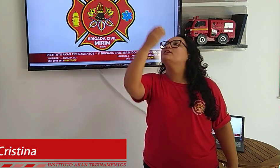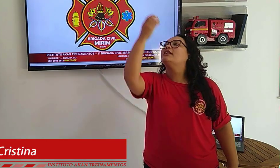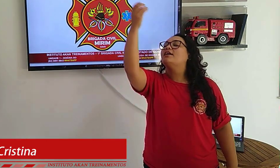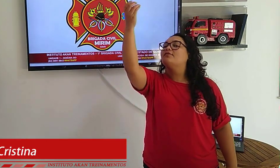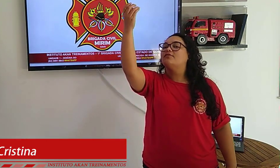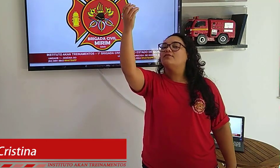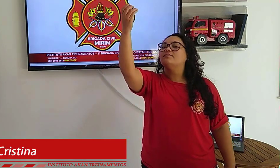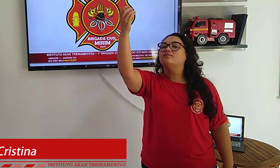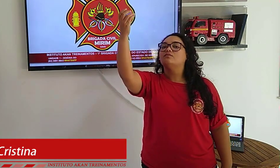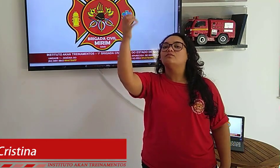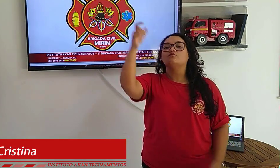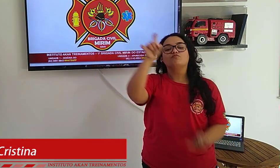girafa,